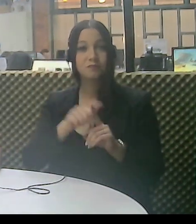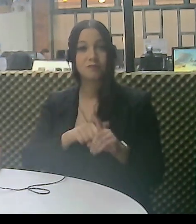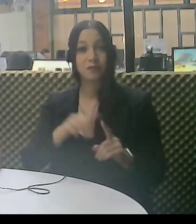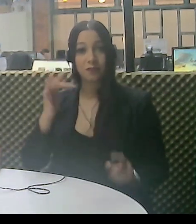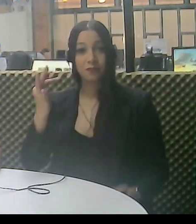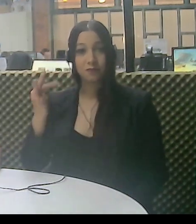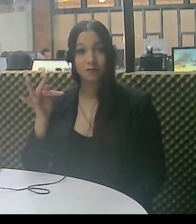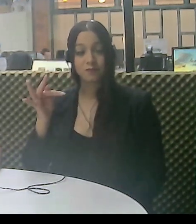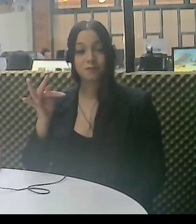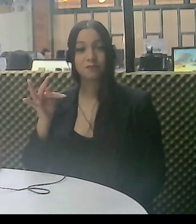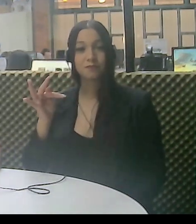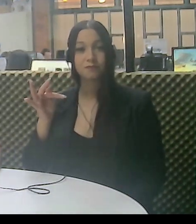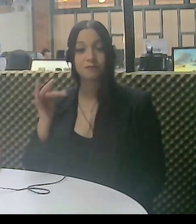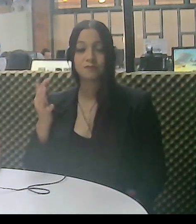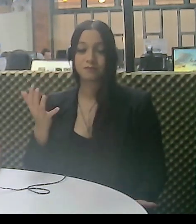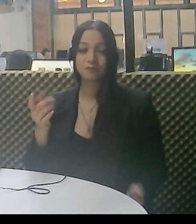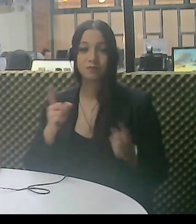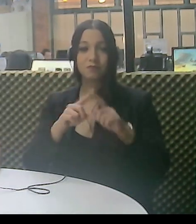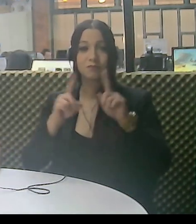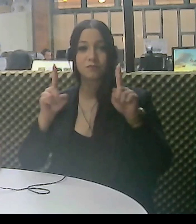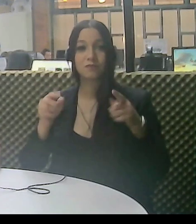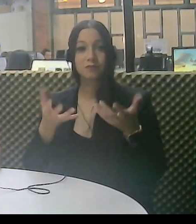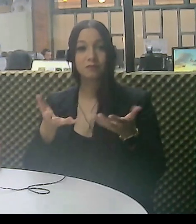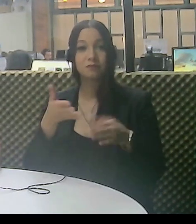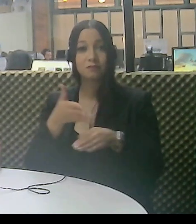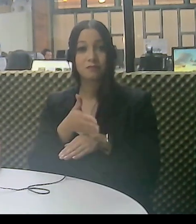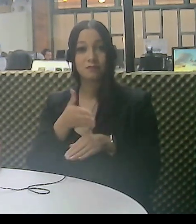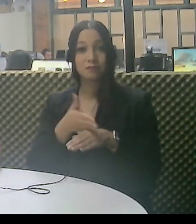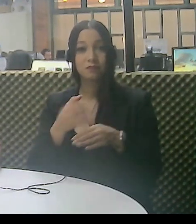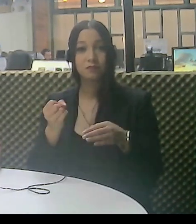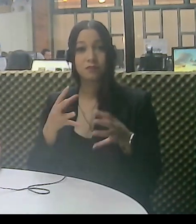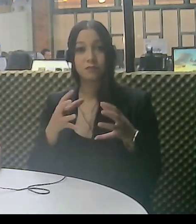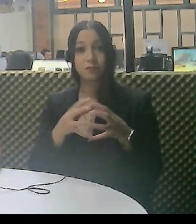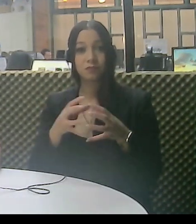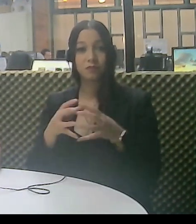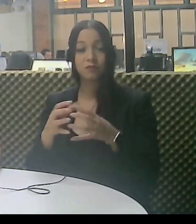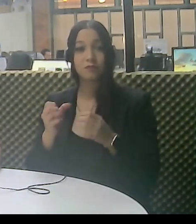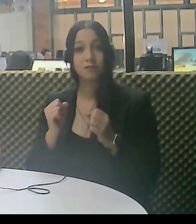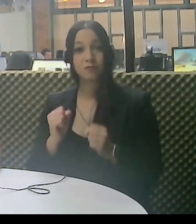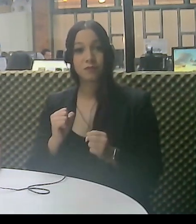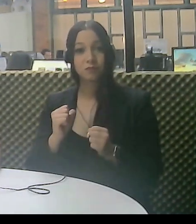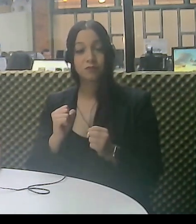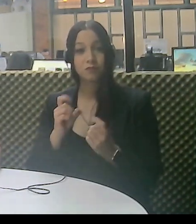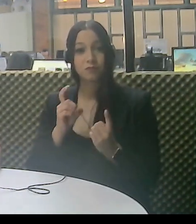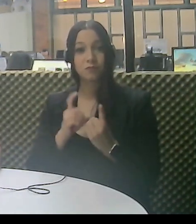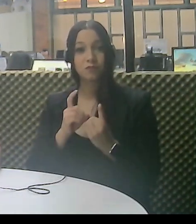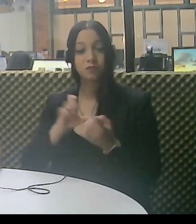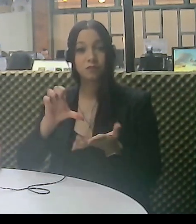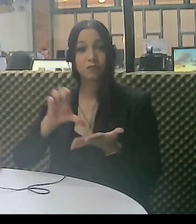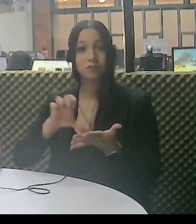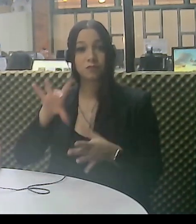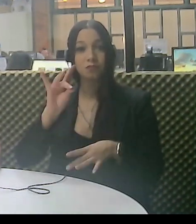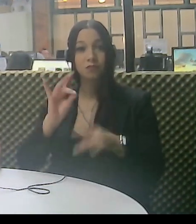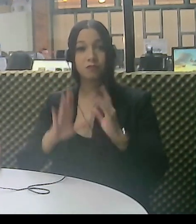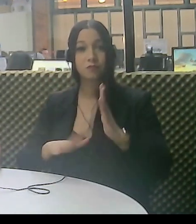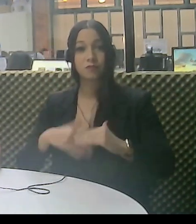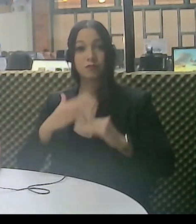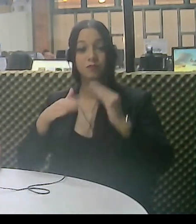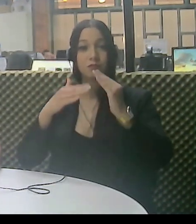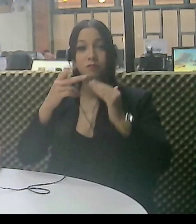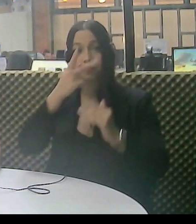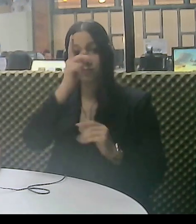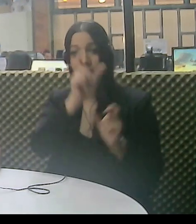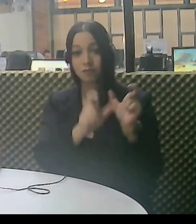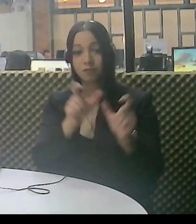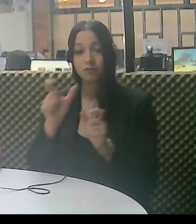fevereiro. Dessa forma, o servidor que quiser participar das novas turmas já pode procurar o Núcleo de Seleção e Desenvolvimento de